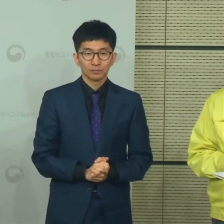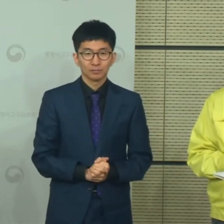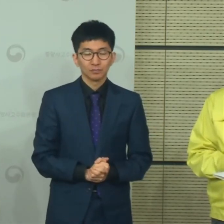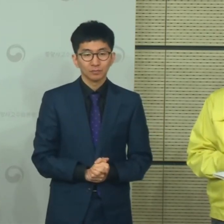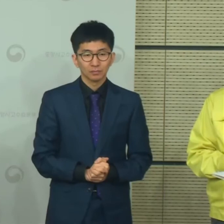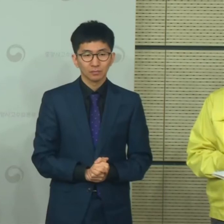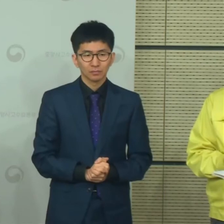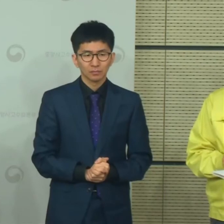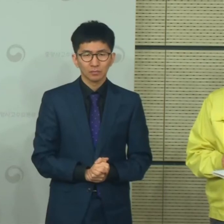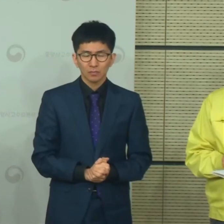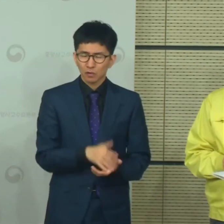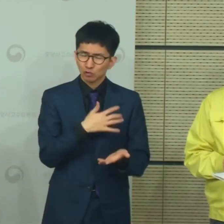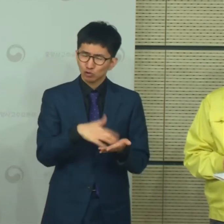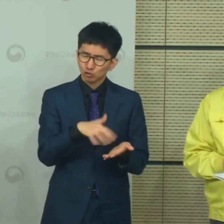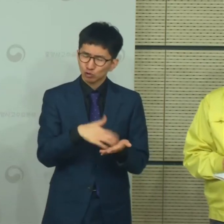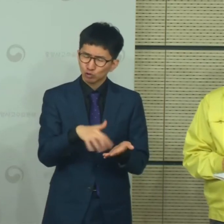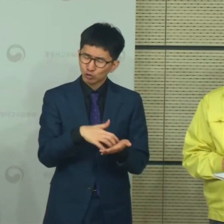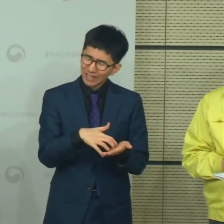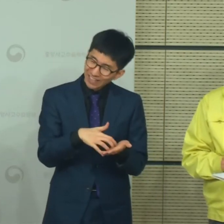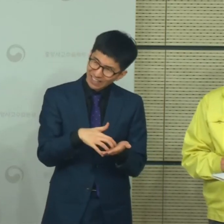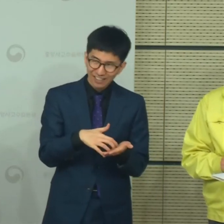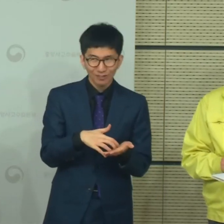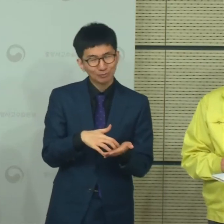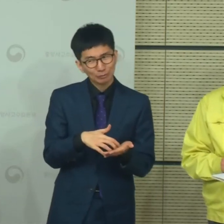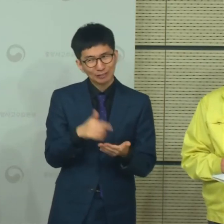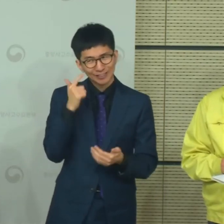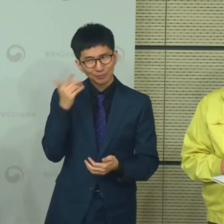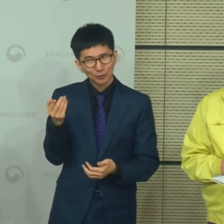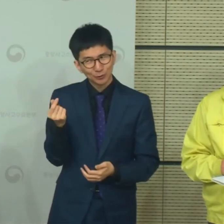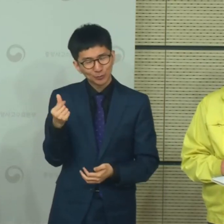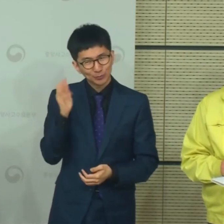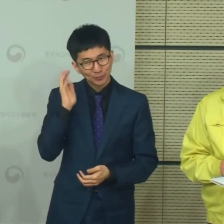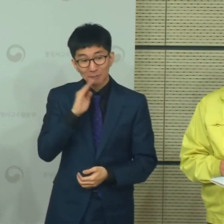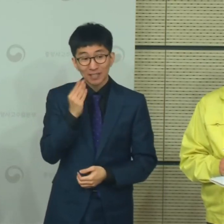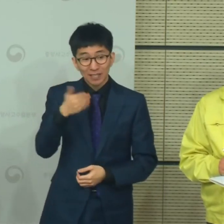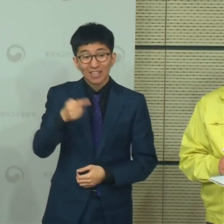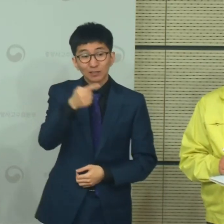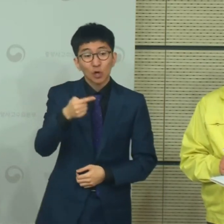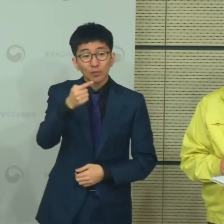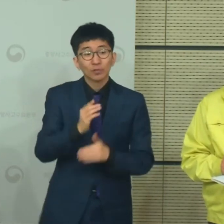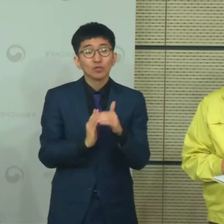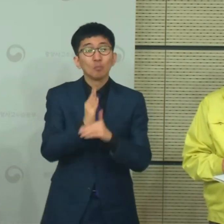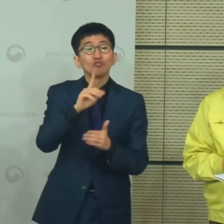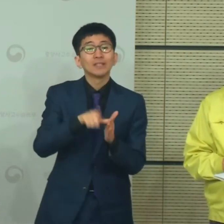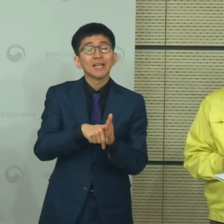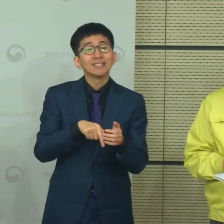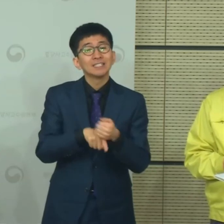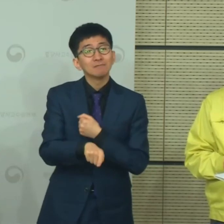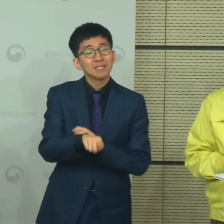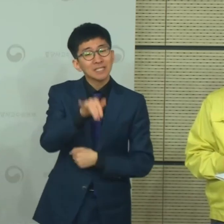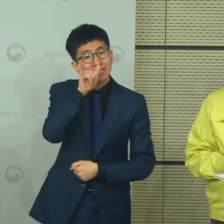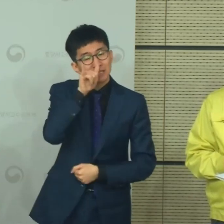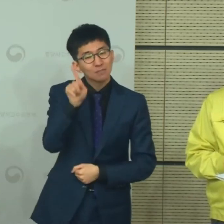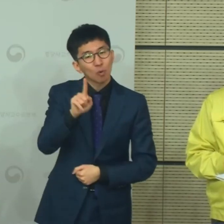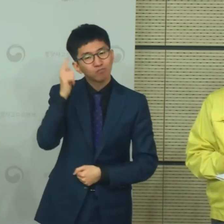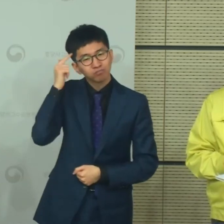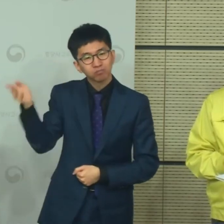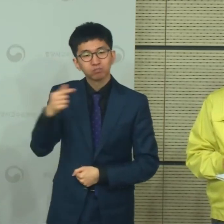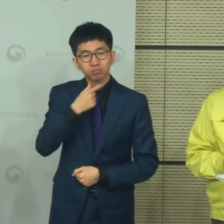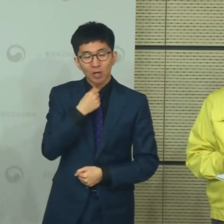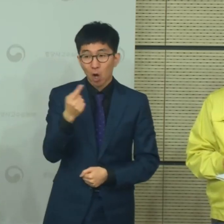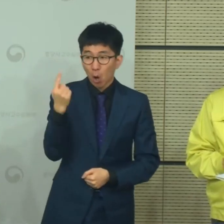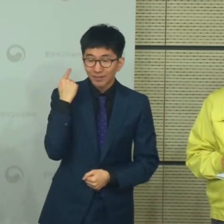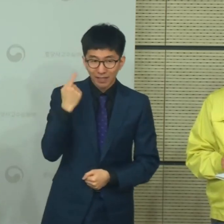뭐 숫자 노름인 것 같아서 질문 드리기가 좀 죄송하긴 한데 이 1000명을 넘을 때 이게 무슨 의미가 있는지 이게 어제 뭐 위기